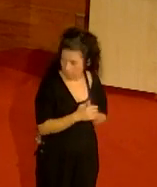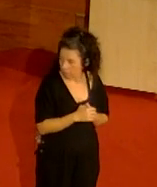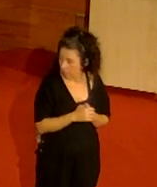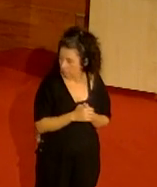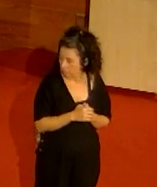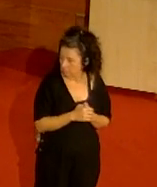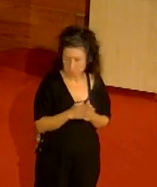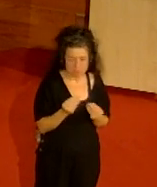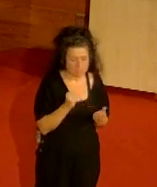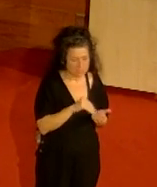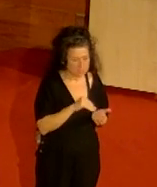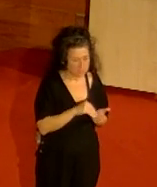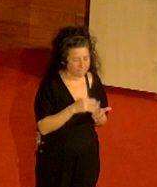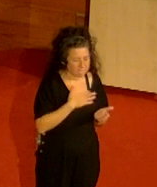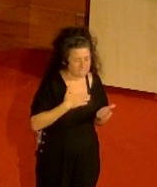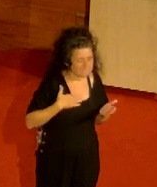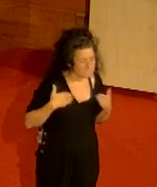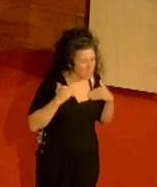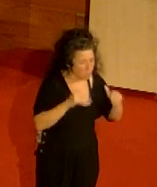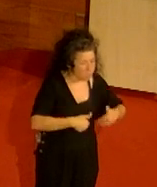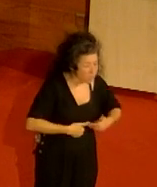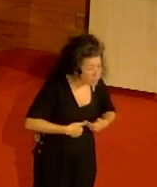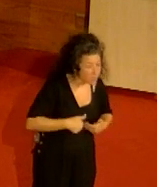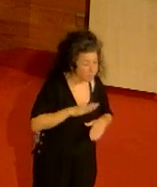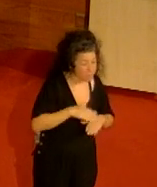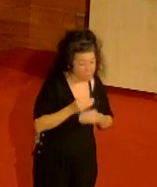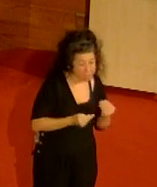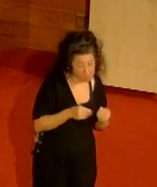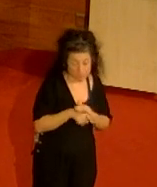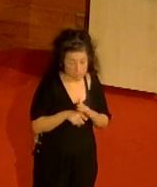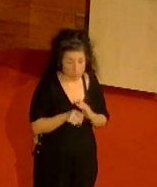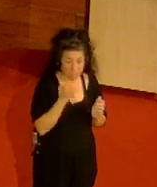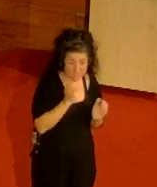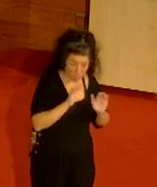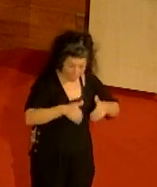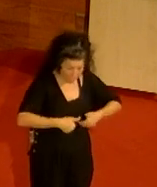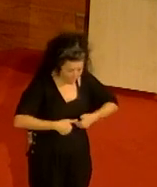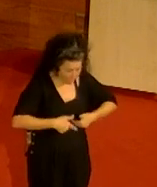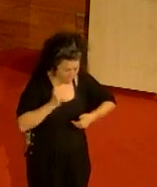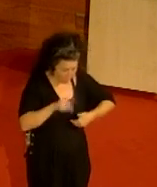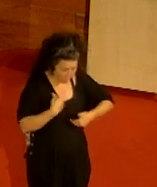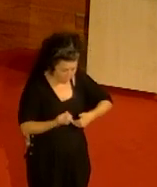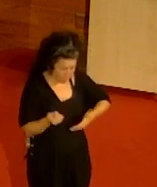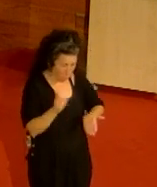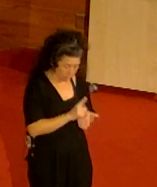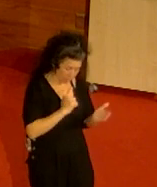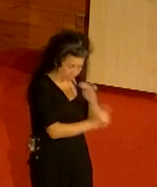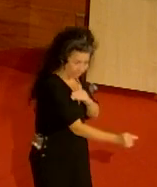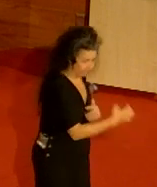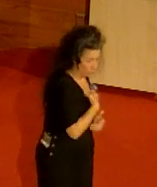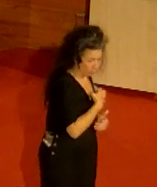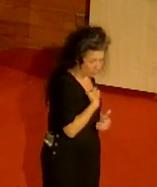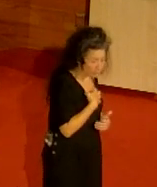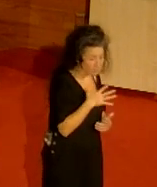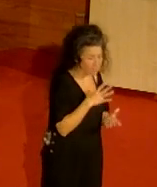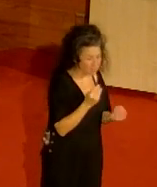muchas veces me decían, pues me gustaría volver para hacer tal, pero claro, si vuelvo no voy a poder salir. Bueno, hay toda una serie de cosas asociadas que no vemos, pero que están